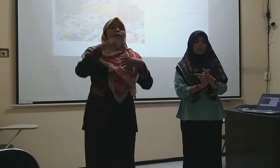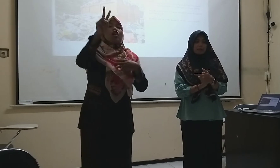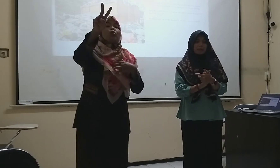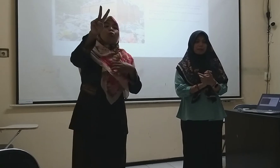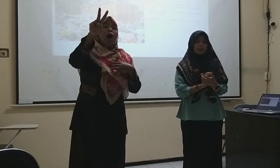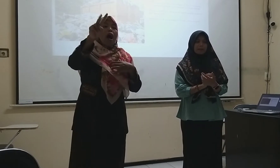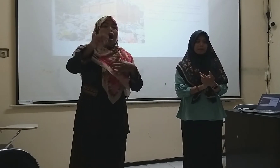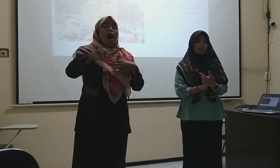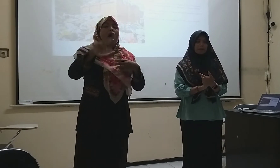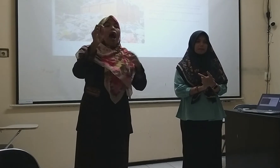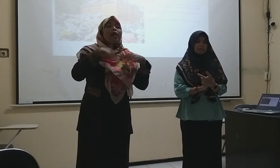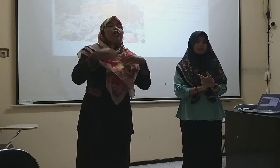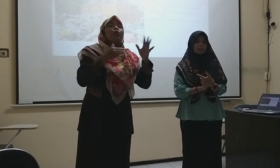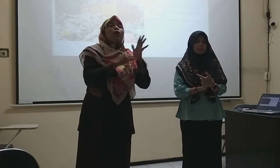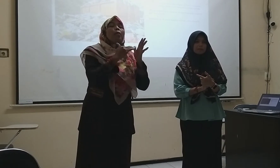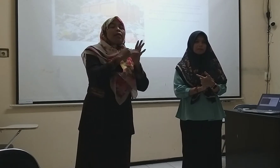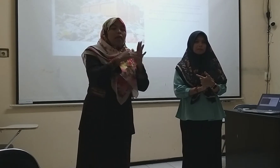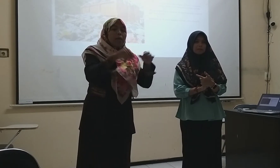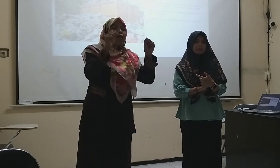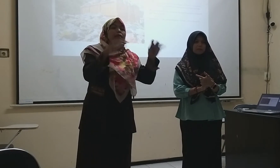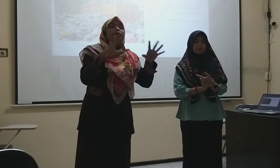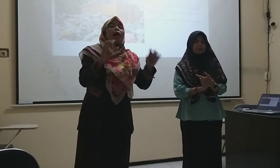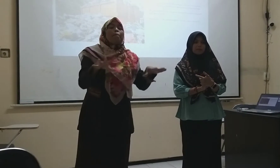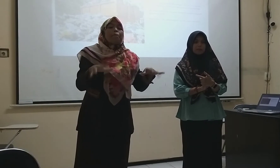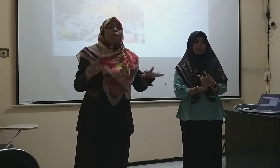dua macam sampah.